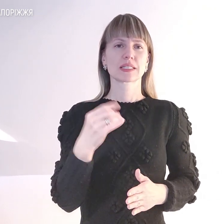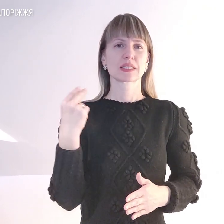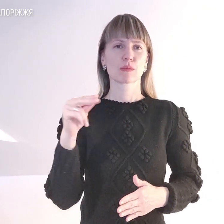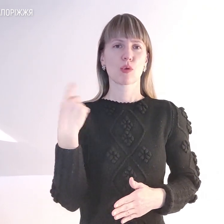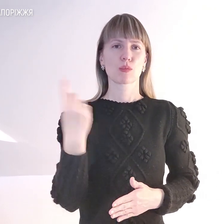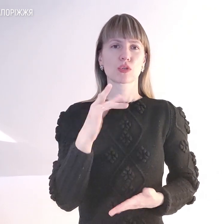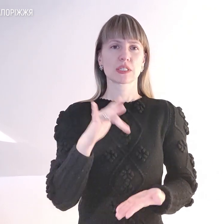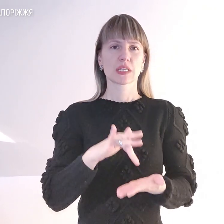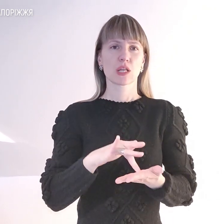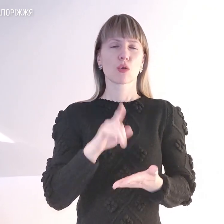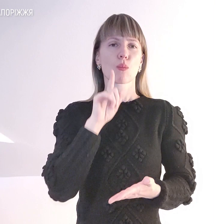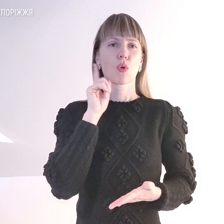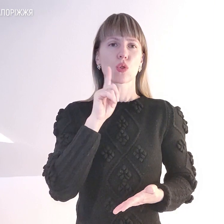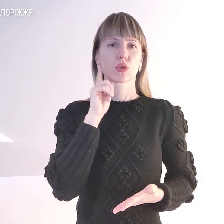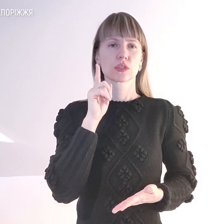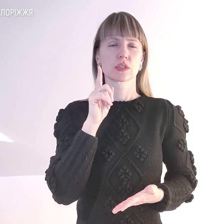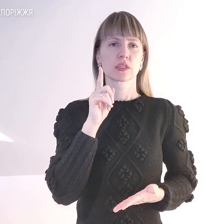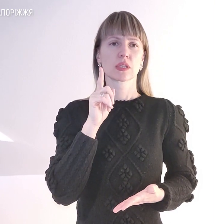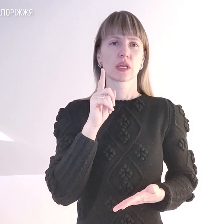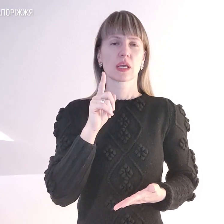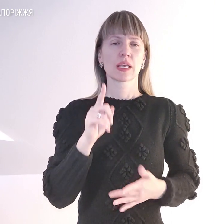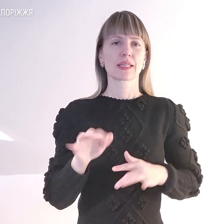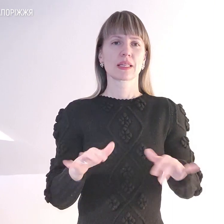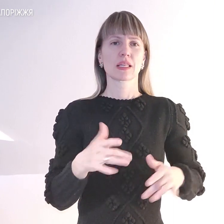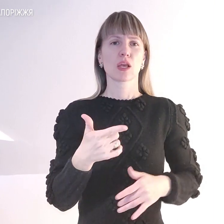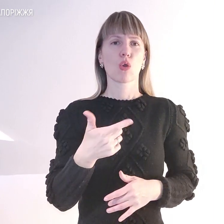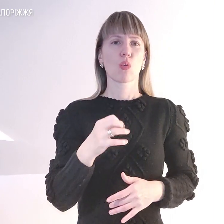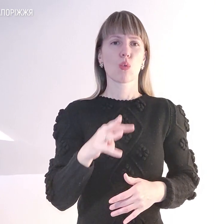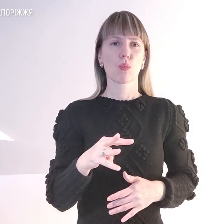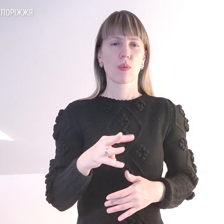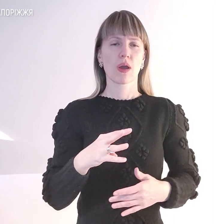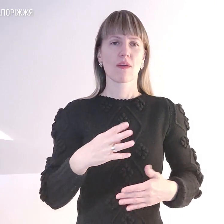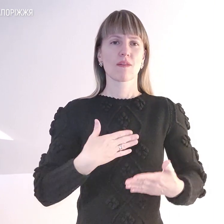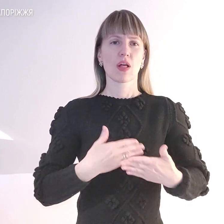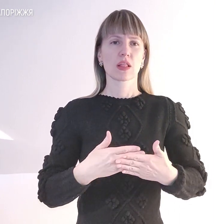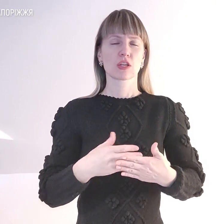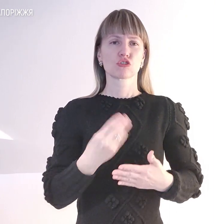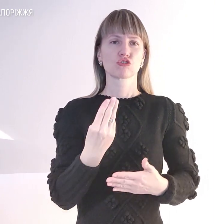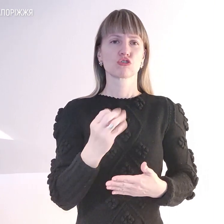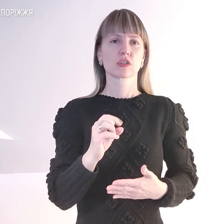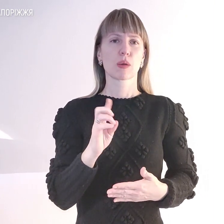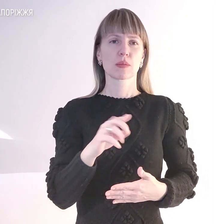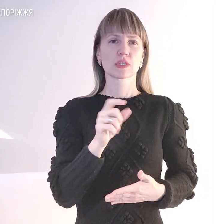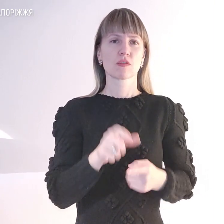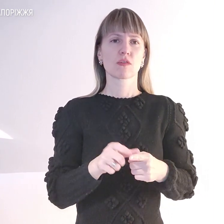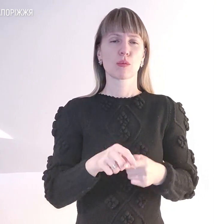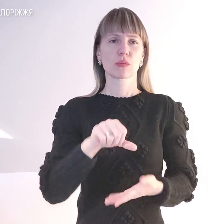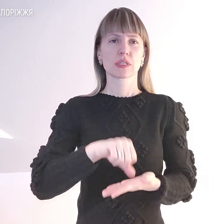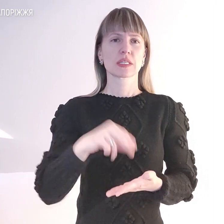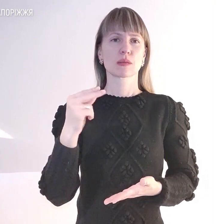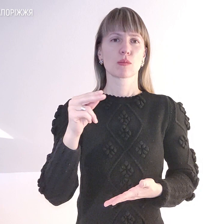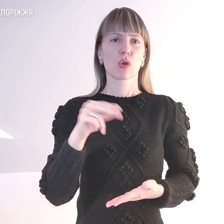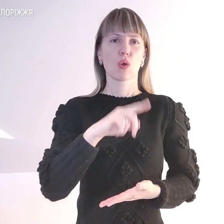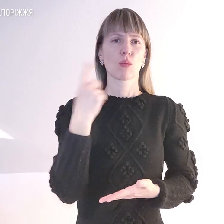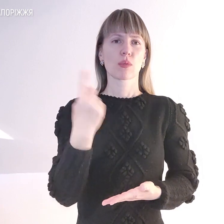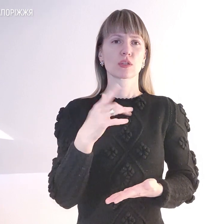обласного центру молоді діб волонтерський гуманітарний штаб. За словами представника Запорізького обласного центру молоді Владислава